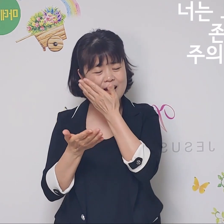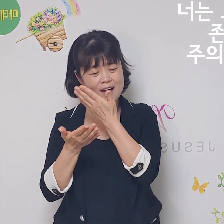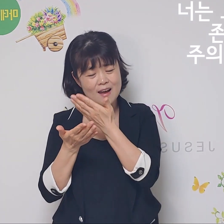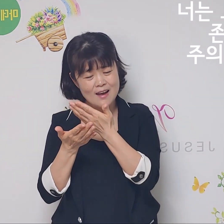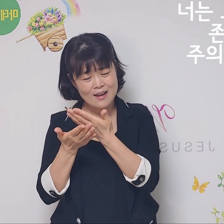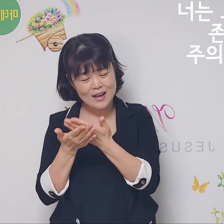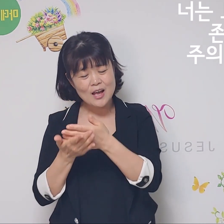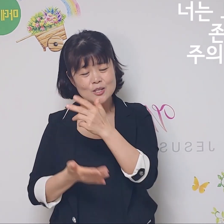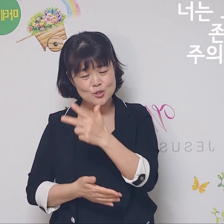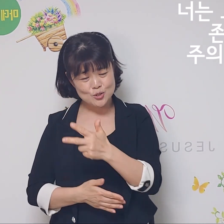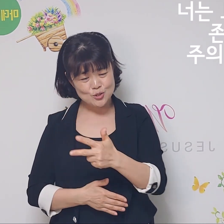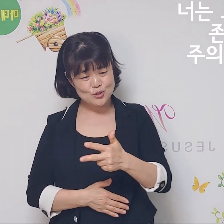존귀한